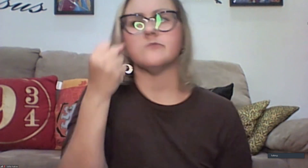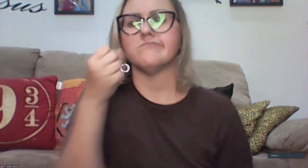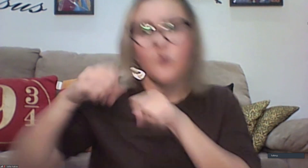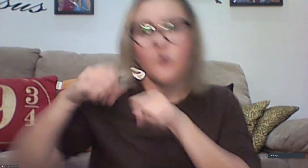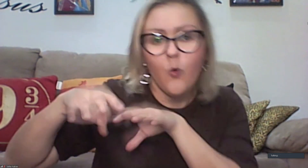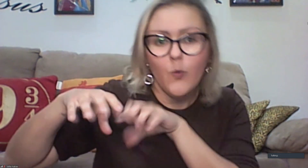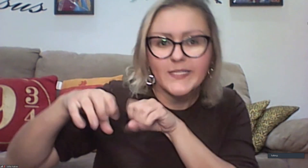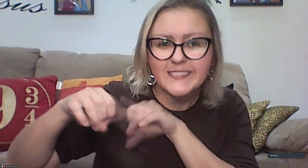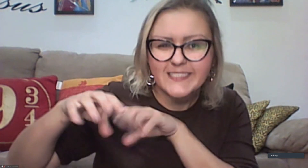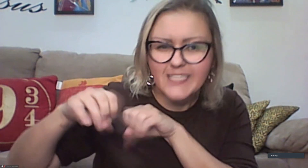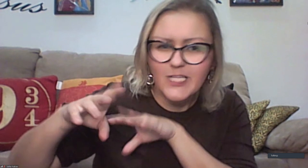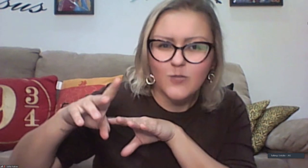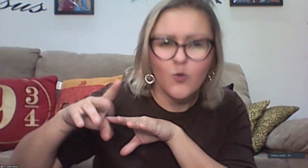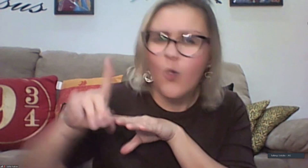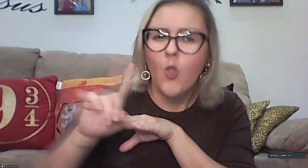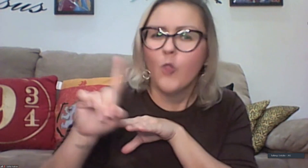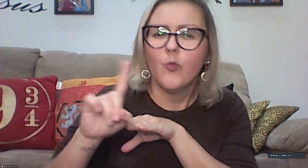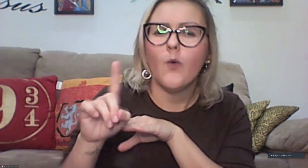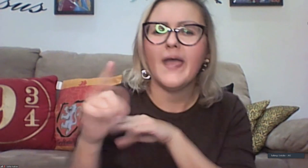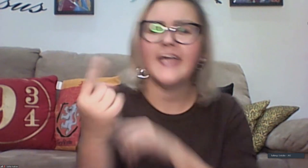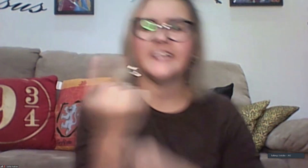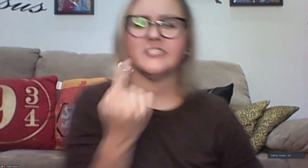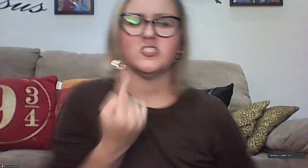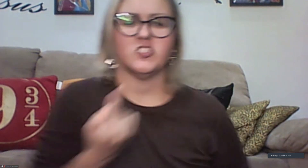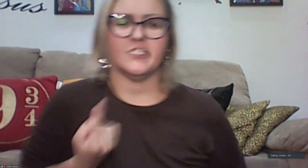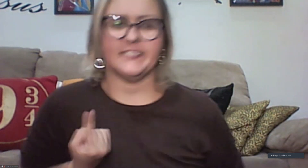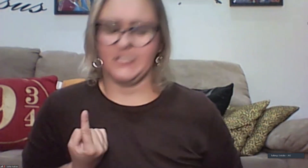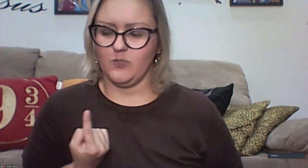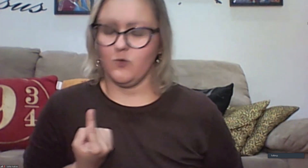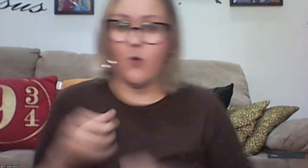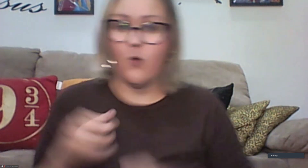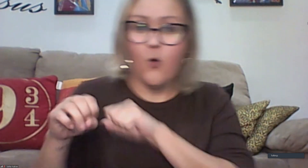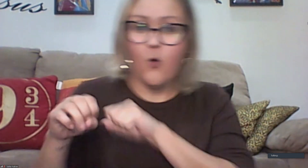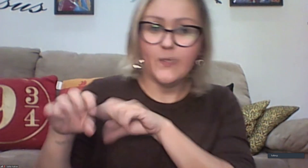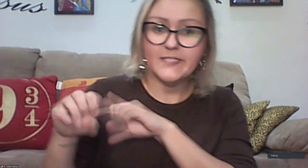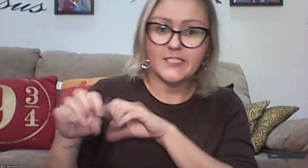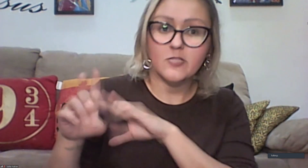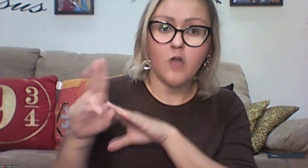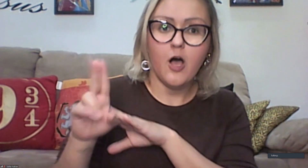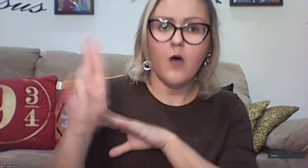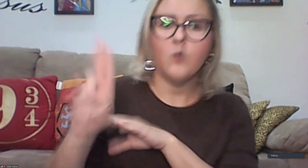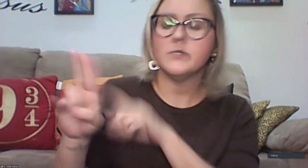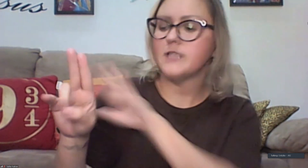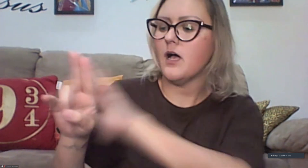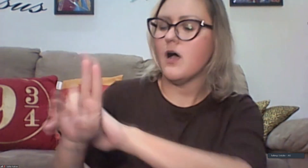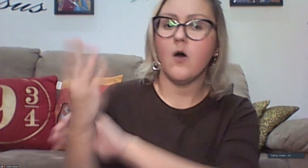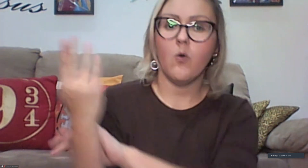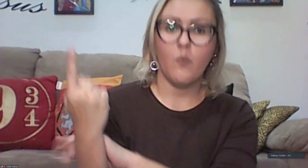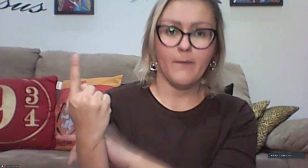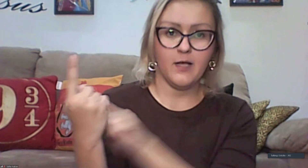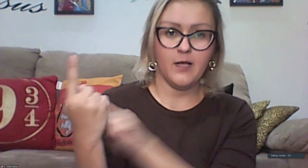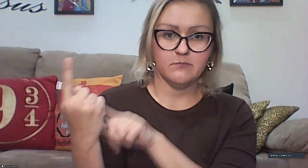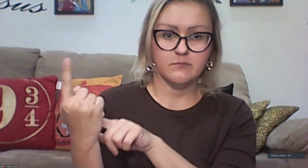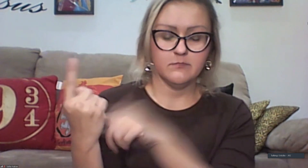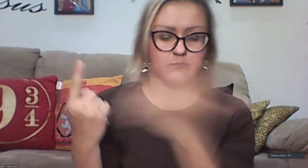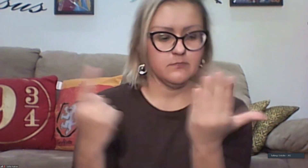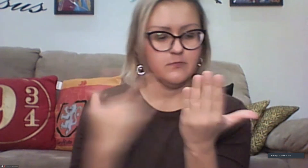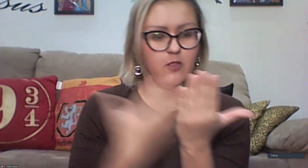ensinar. Não é sozinho, eu não faço isso sozinho. Você tem que estar ali com outras pessoas, né? Você